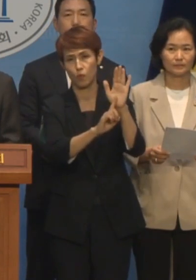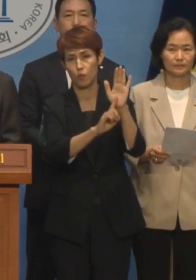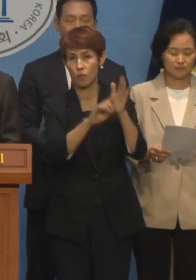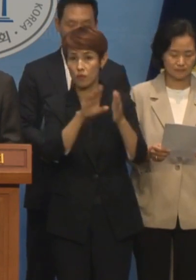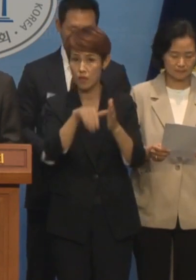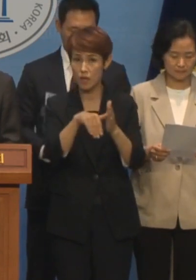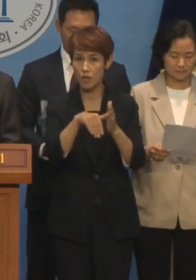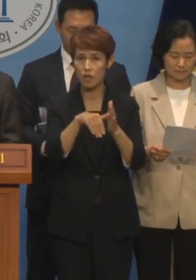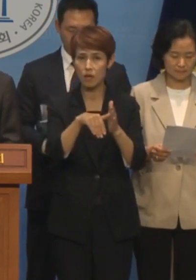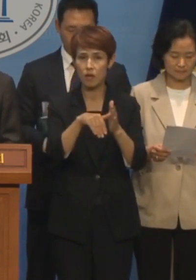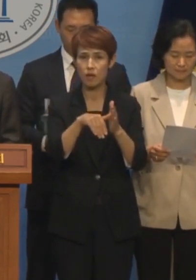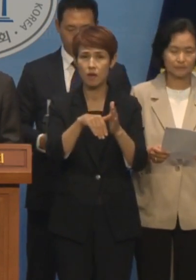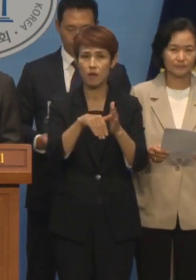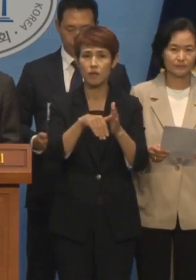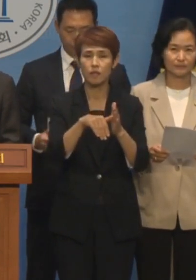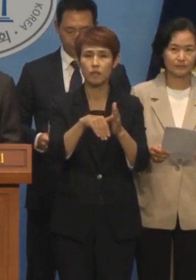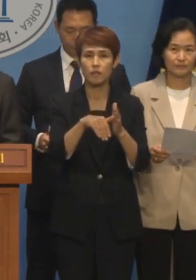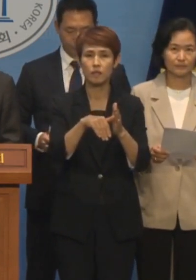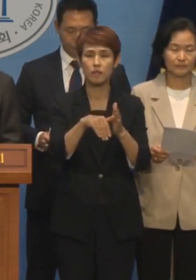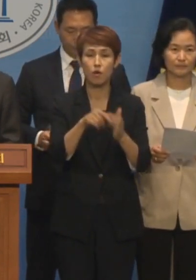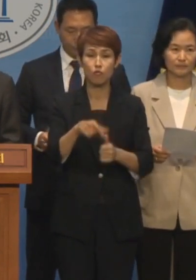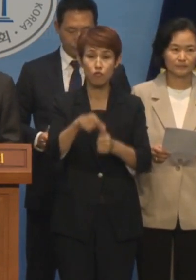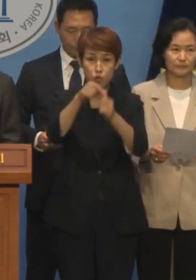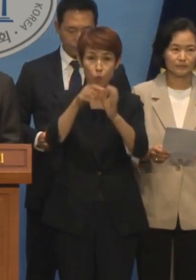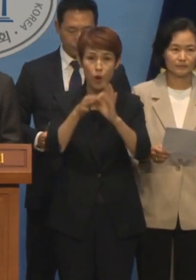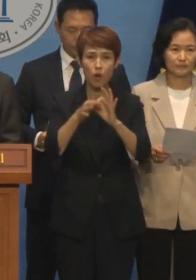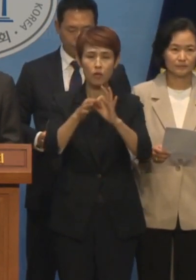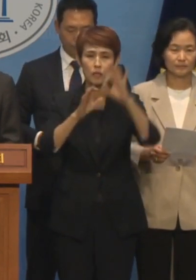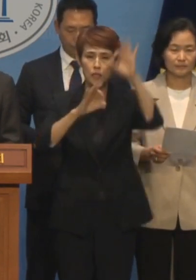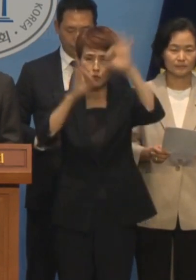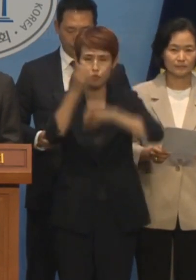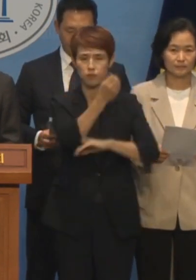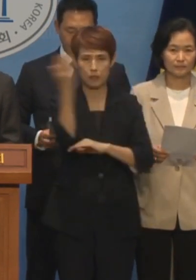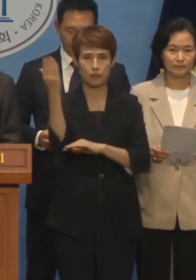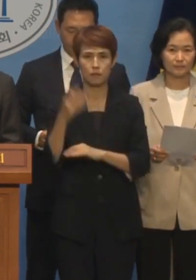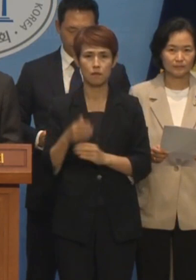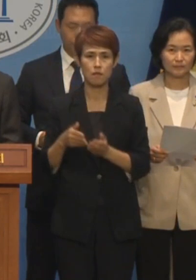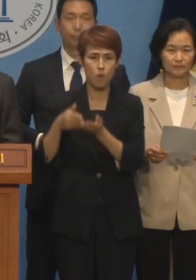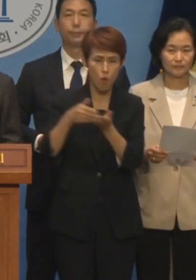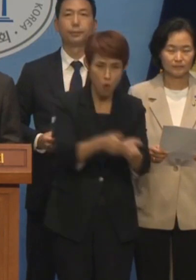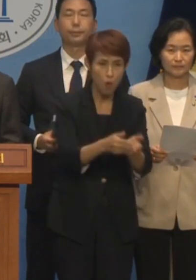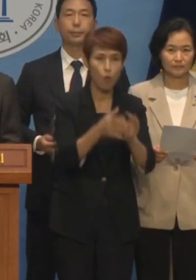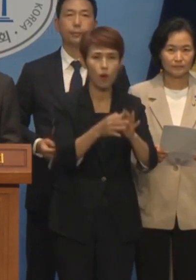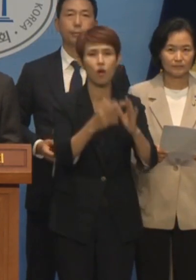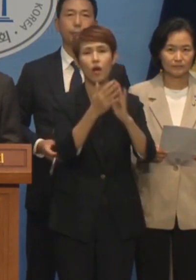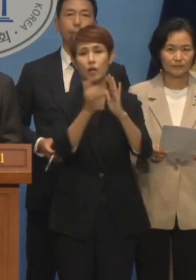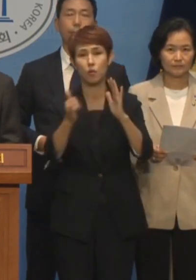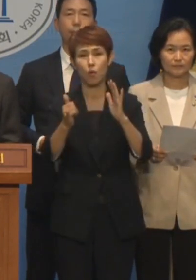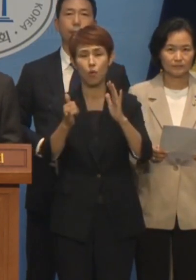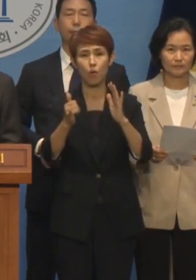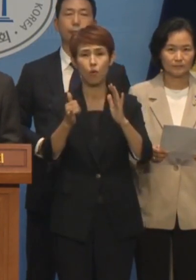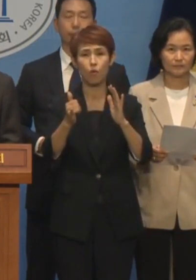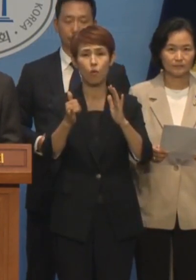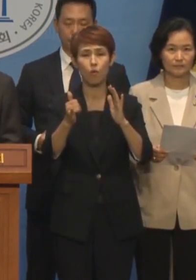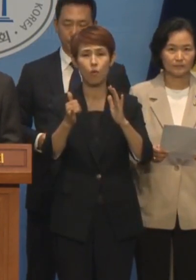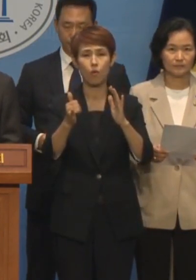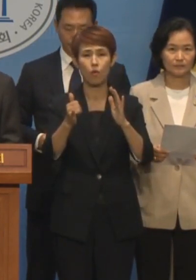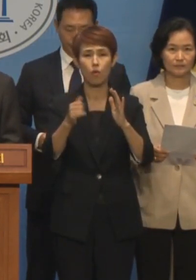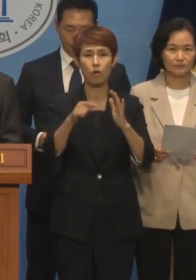있어 전원구조 오보를 내고 세월호 유족들의 조급증이 민간 잠수사의